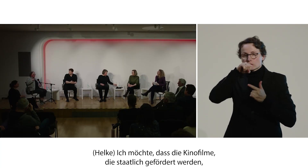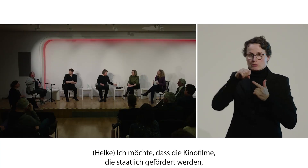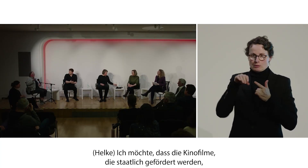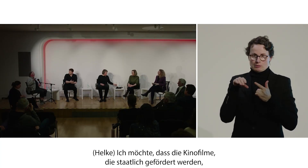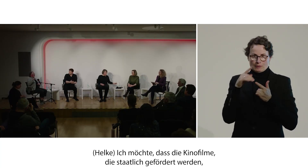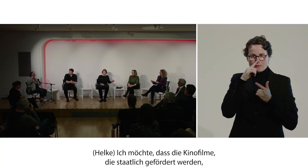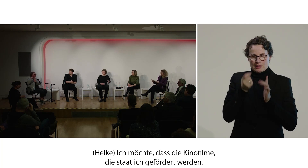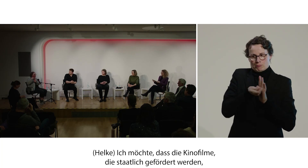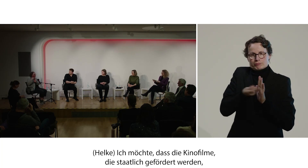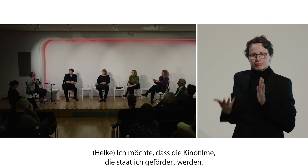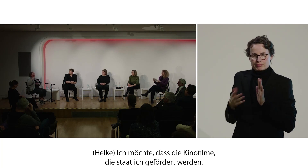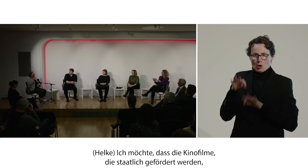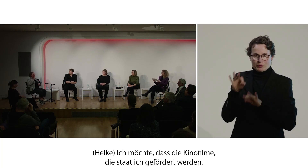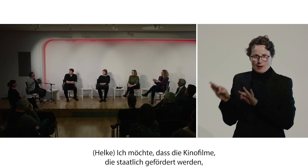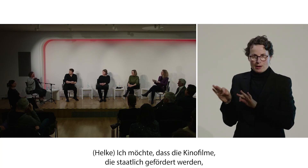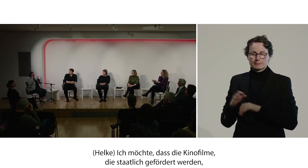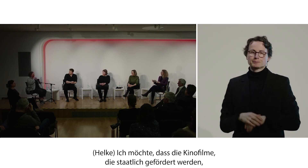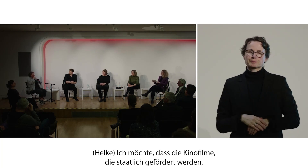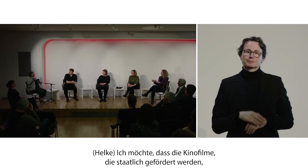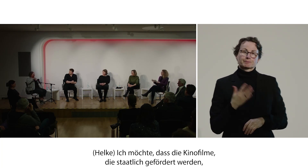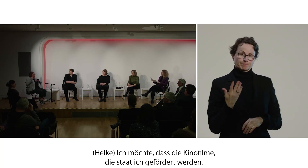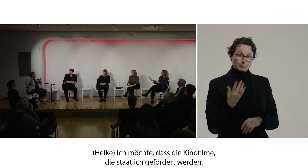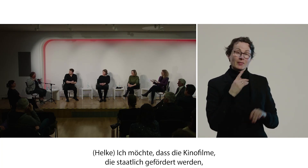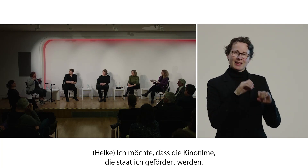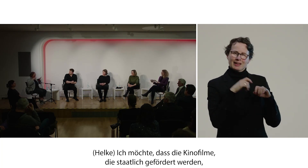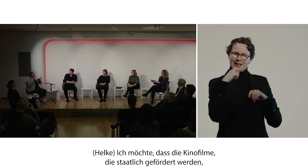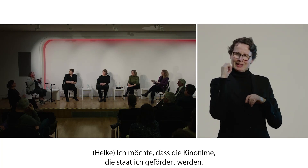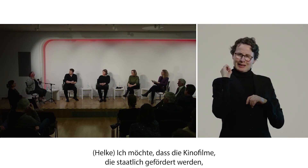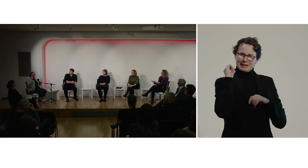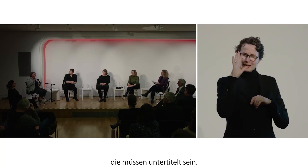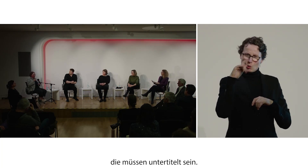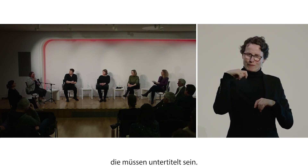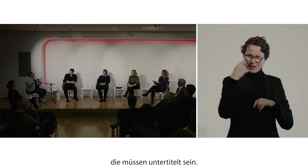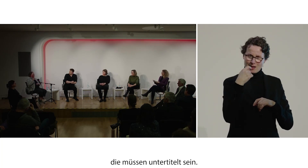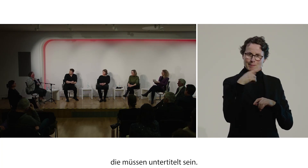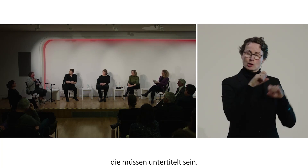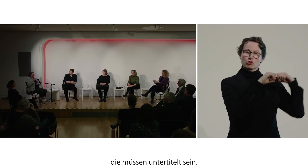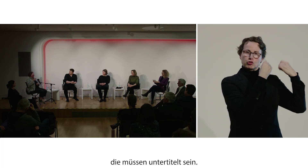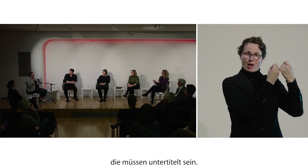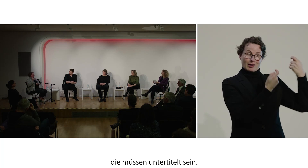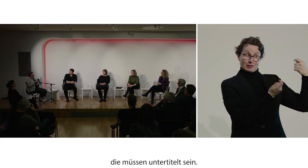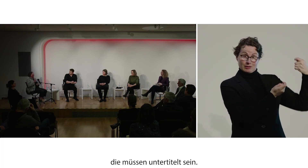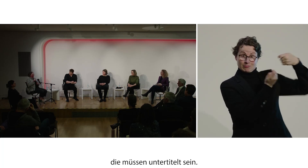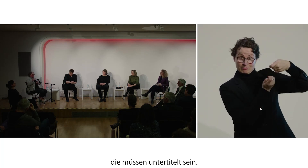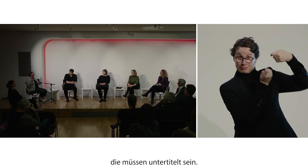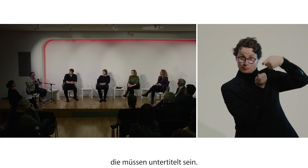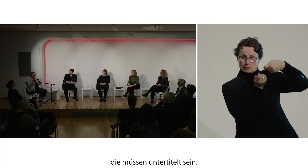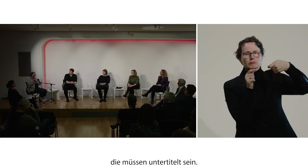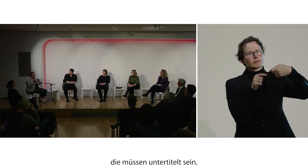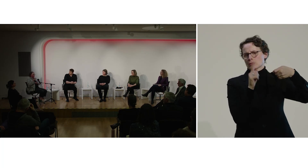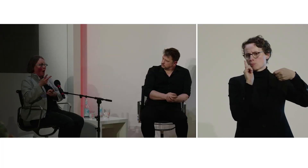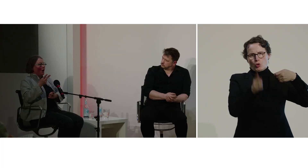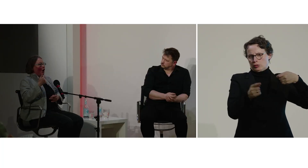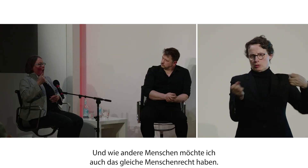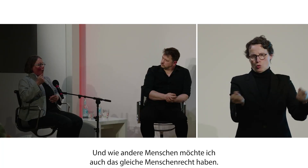Also ich möchte, dass die Kinofilme, die jetzt vom staatlichen Bereich gefördert werden, die müssen Untertitel sein. Weil sie bekommen